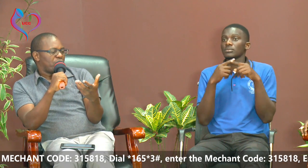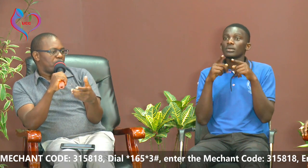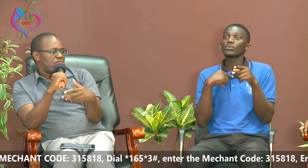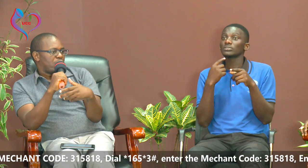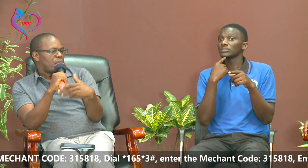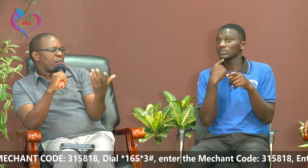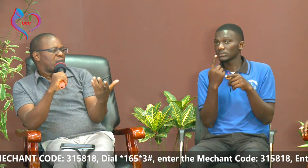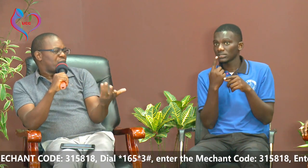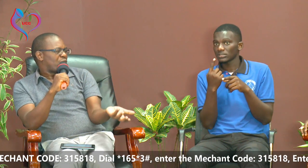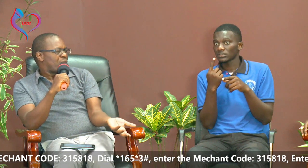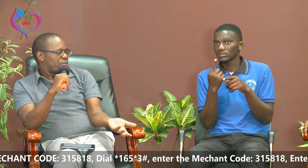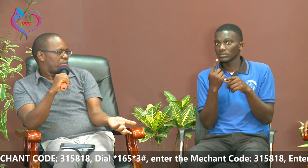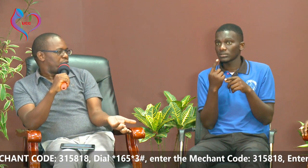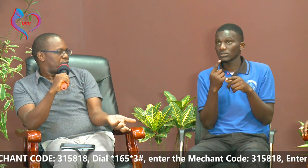nnyo papasi y'ensonga lwaki oli ku nsi